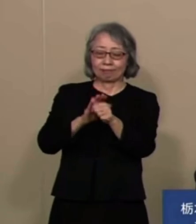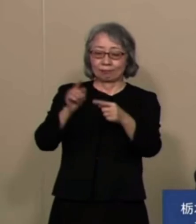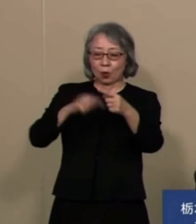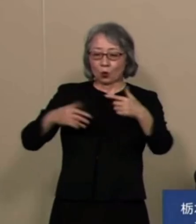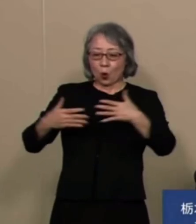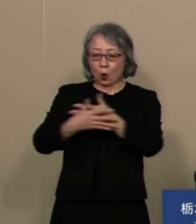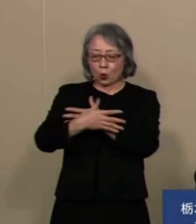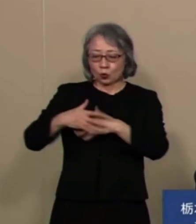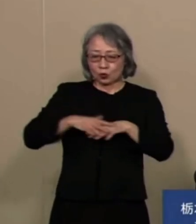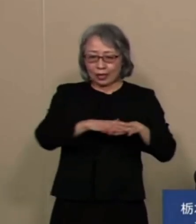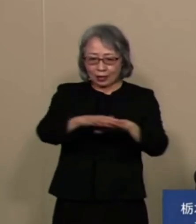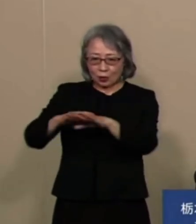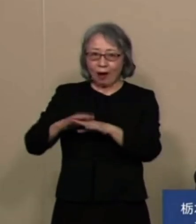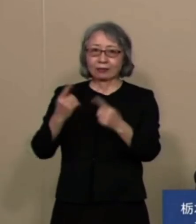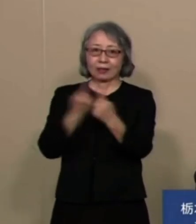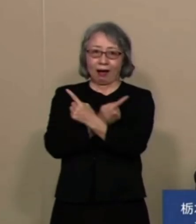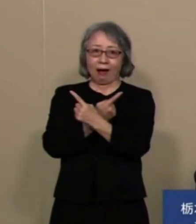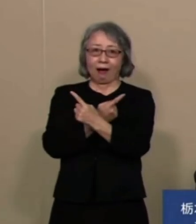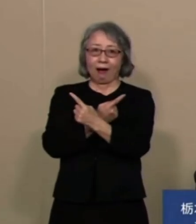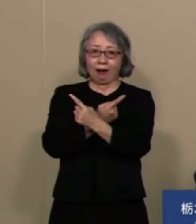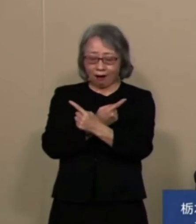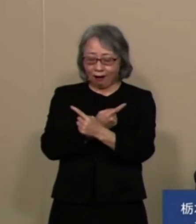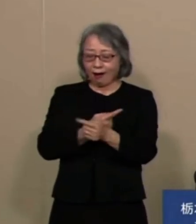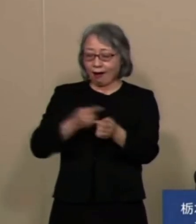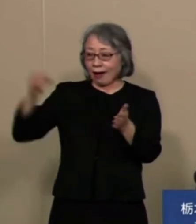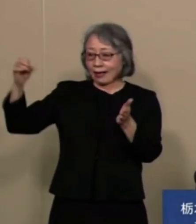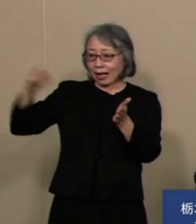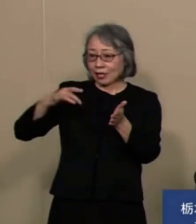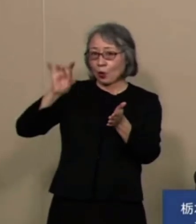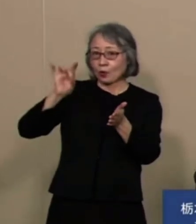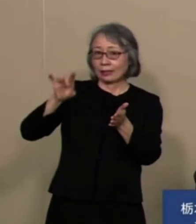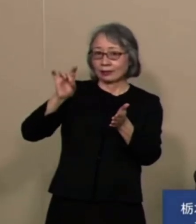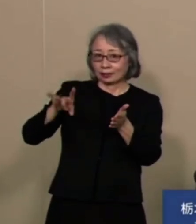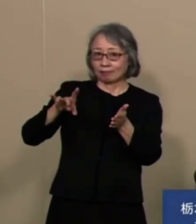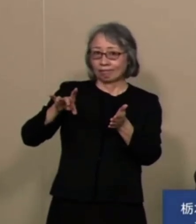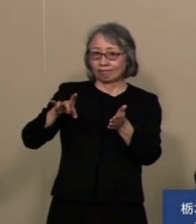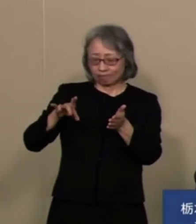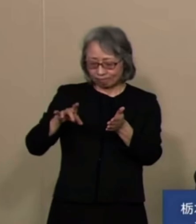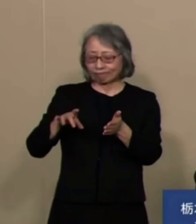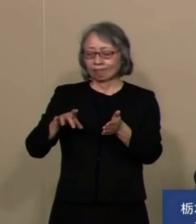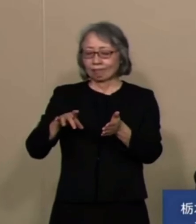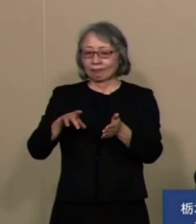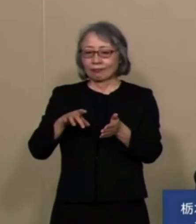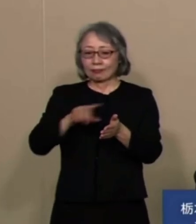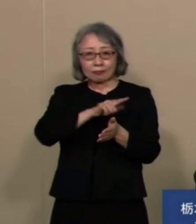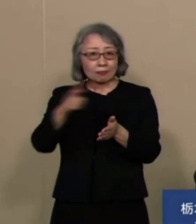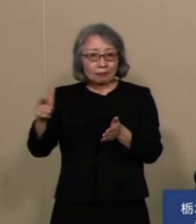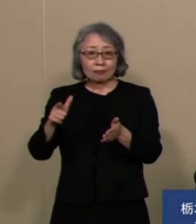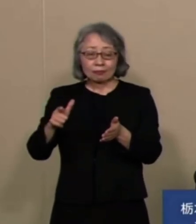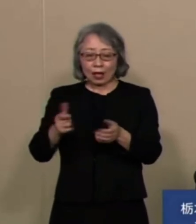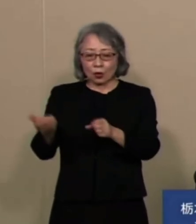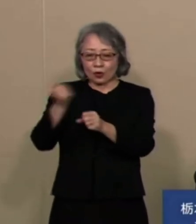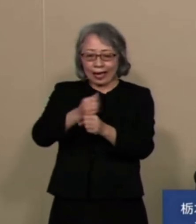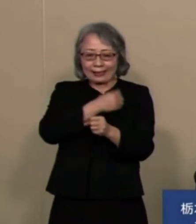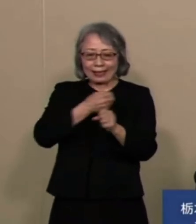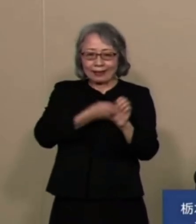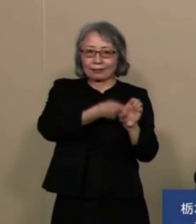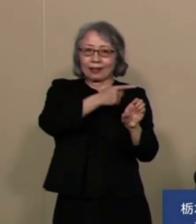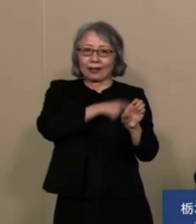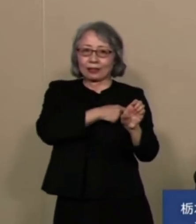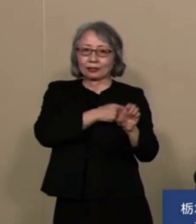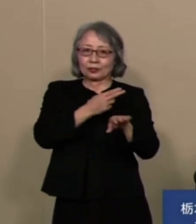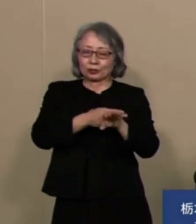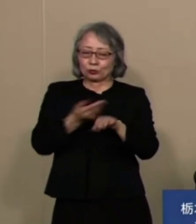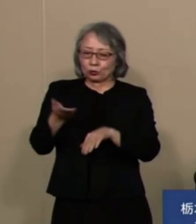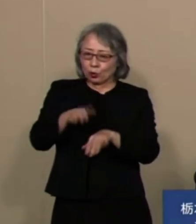や公共交通のネットワーク化次世代対応電池ペロブスカイトなど再生可能エネルギー